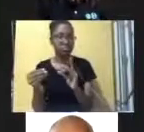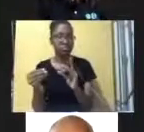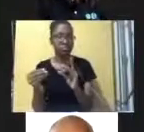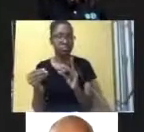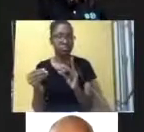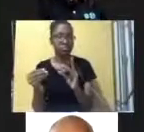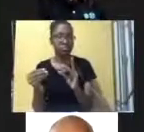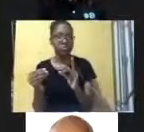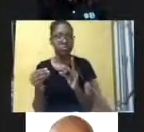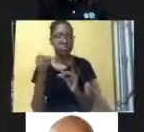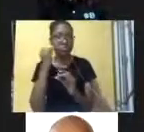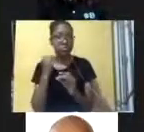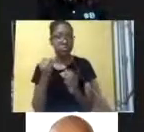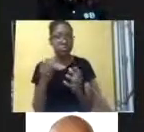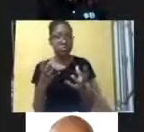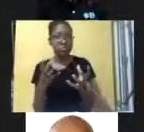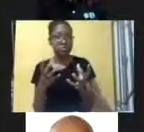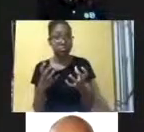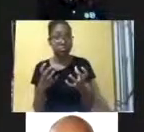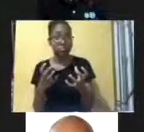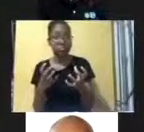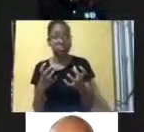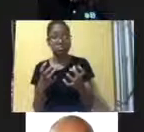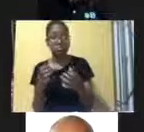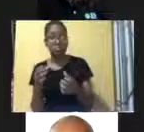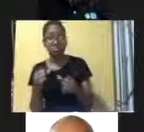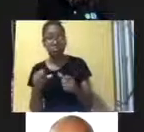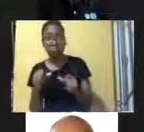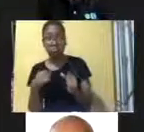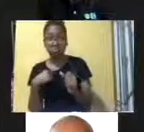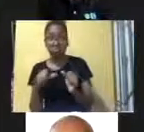seguir con mi parte, Sonia. ¿Qué dices?